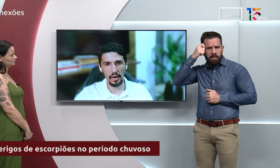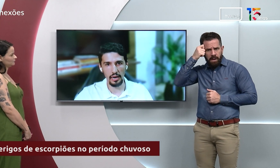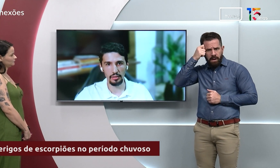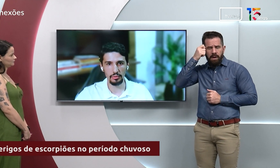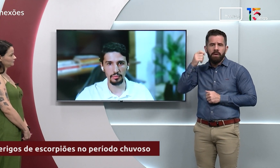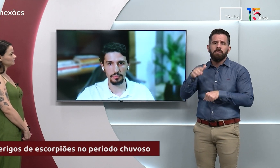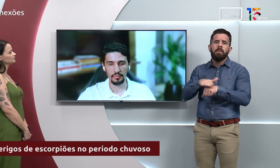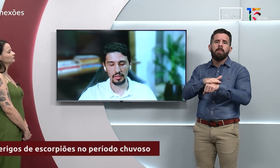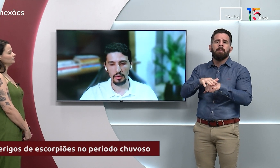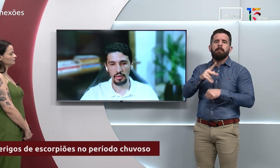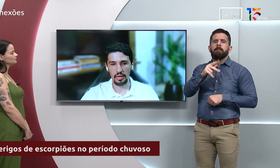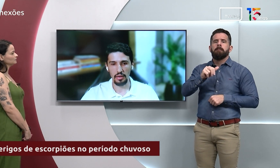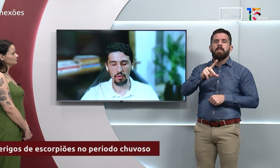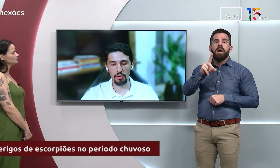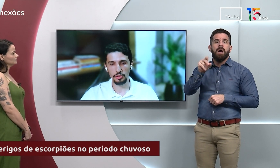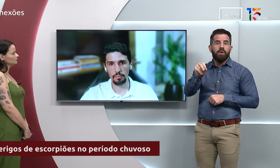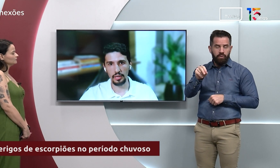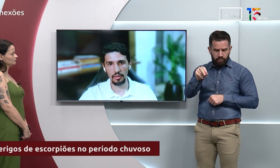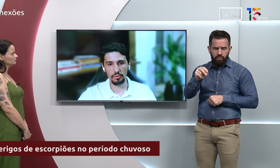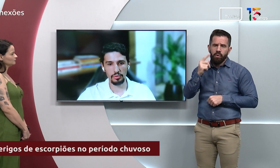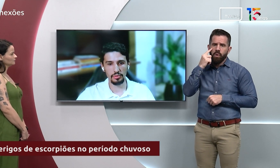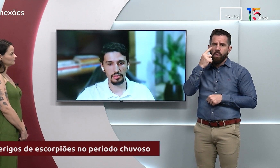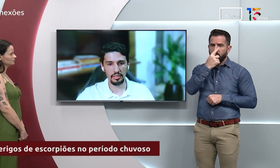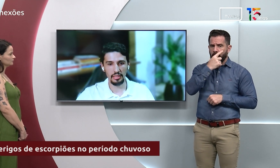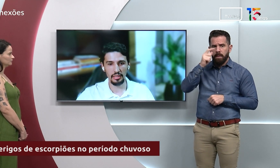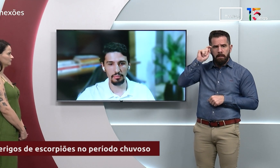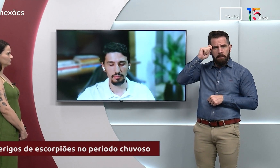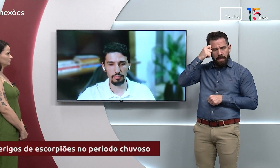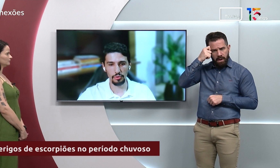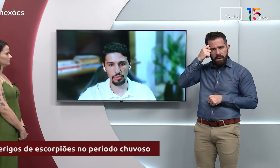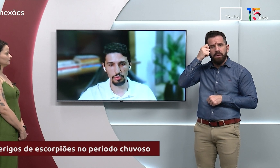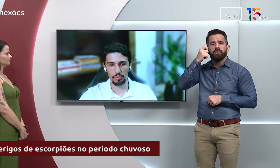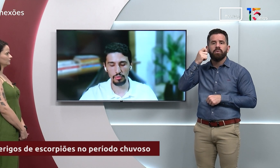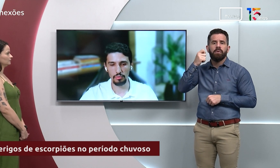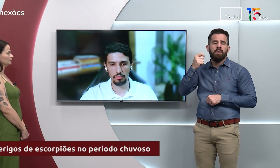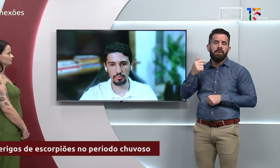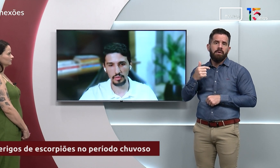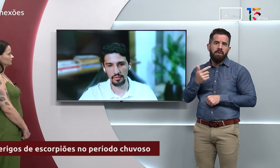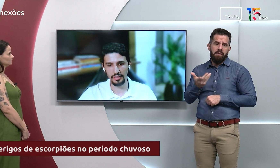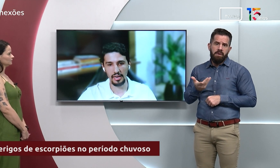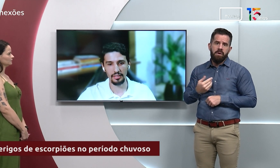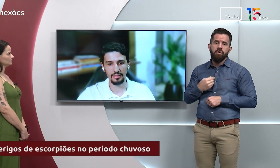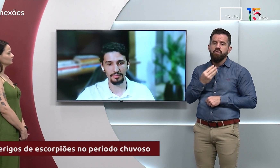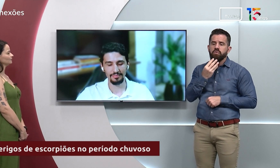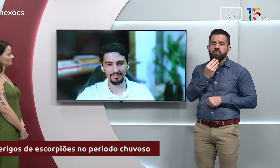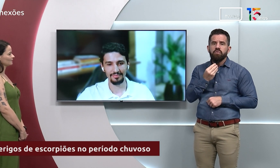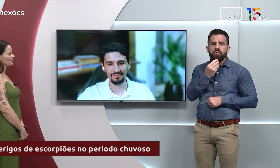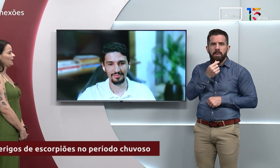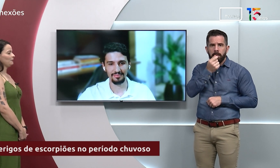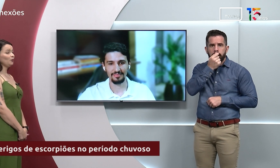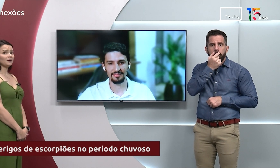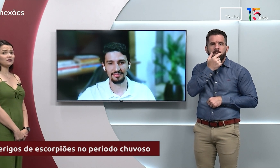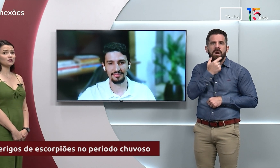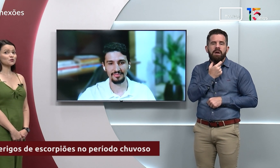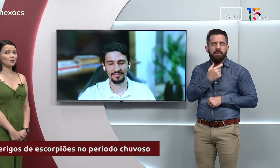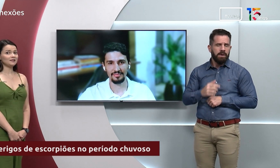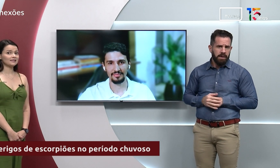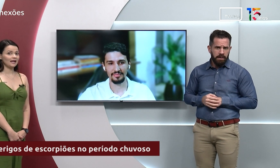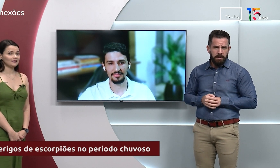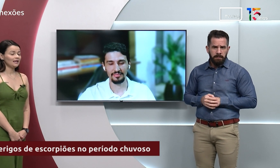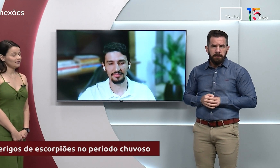sou pardo, olhos pretos e possuo um cavanhaque. Bom, para a